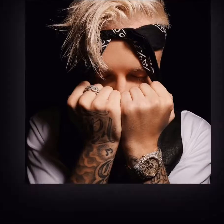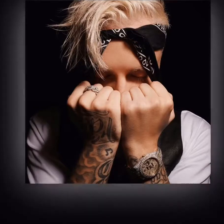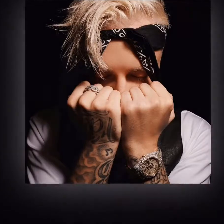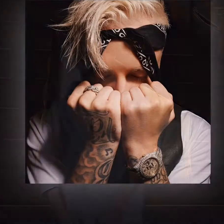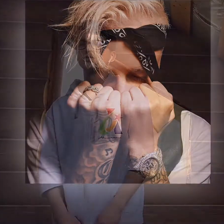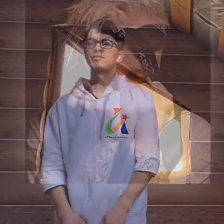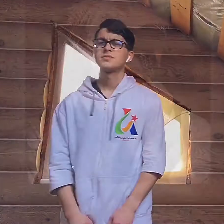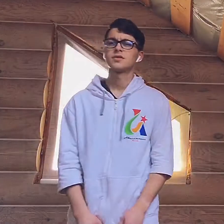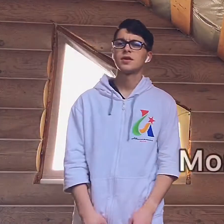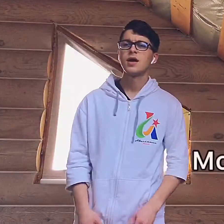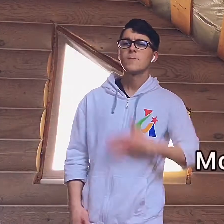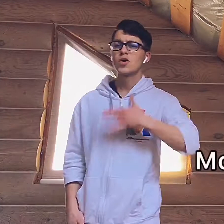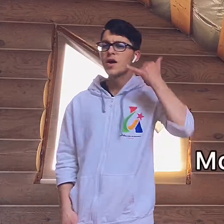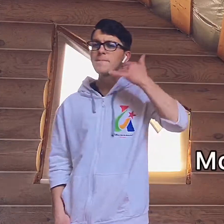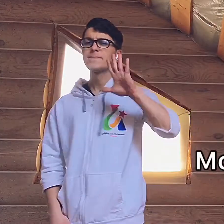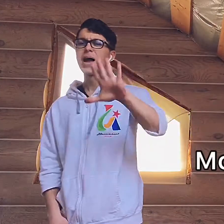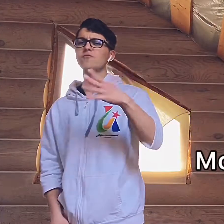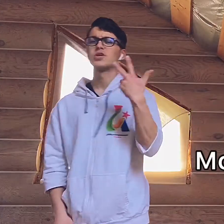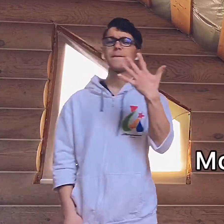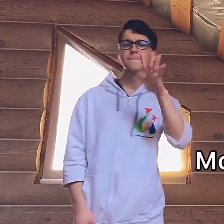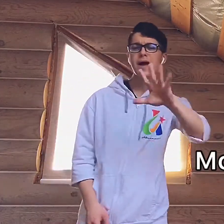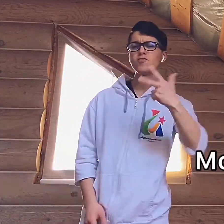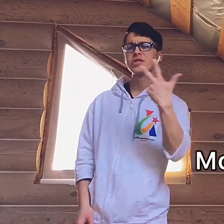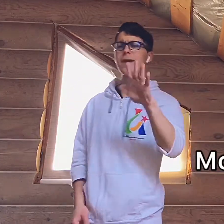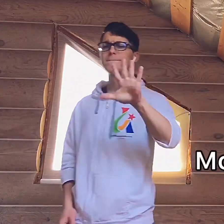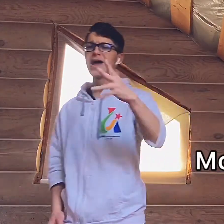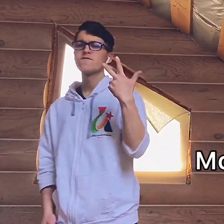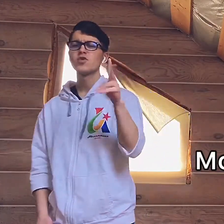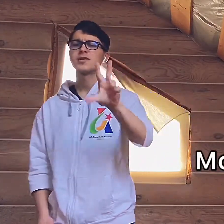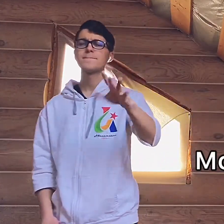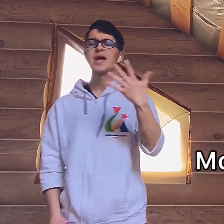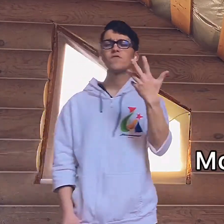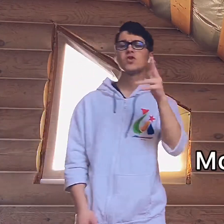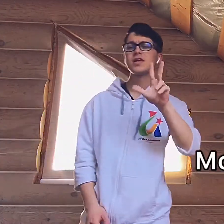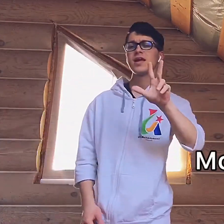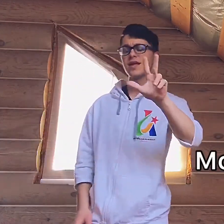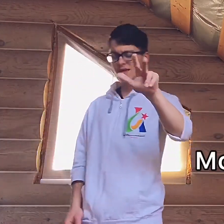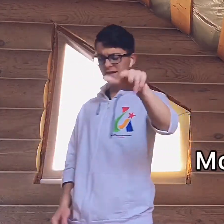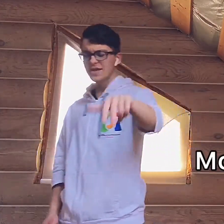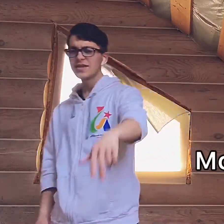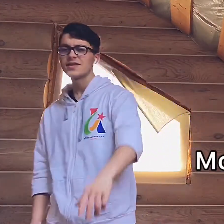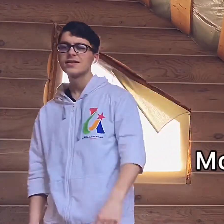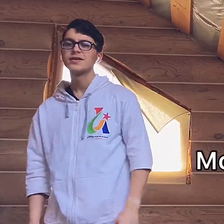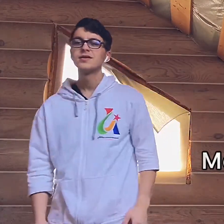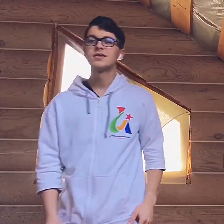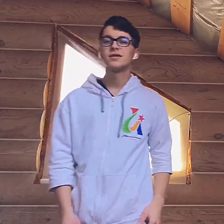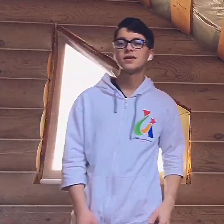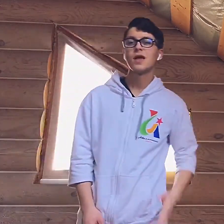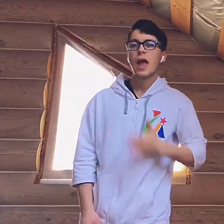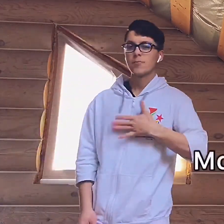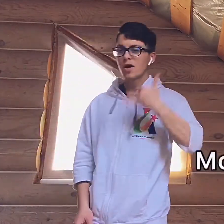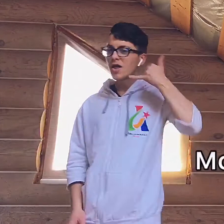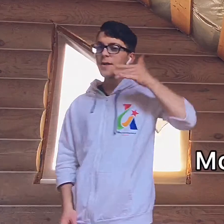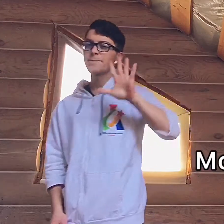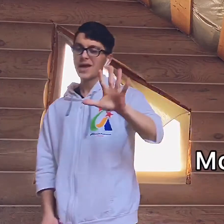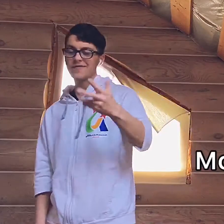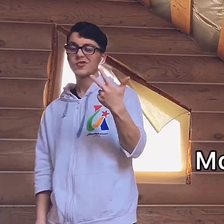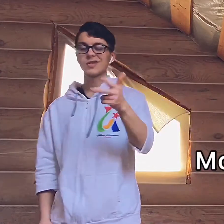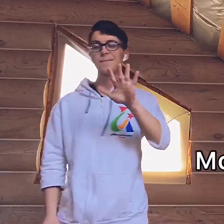Мой номер. Мой номер 5, 8, 5, 8, 5, 8, 5, 8. Мой номер 5, 8,